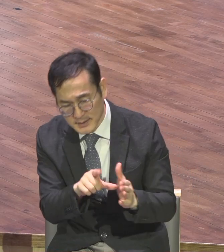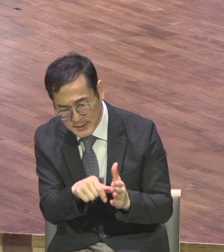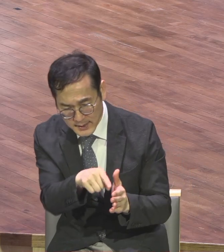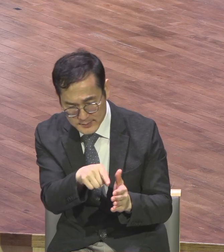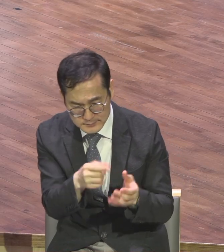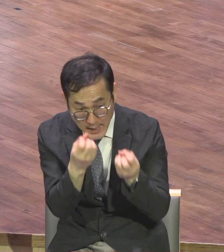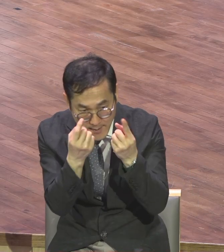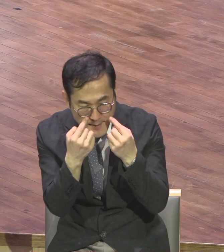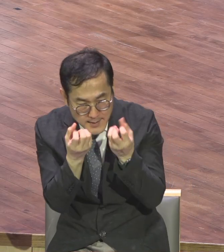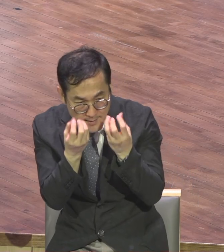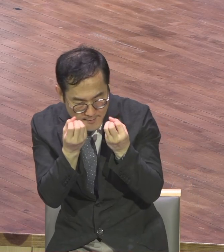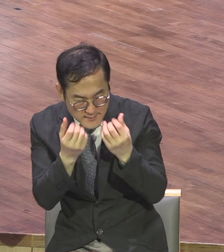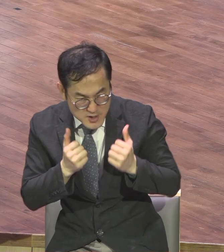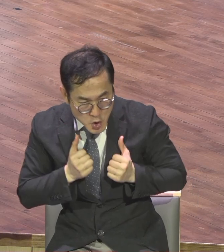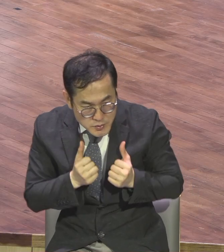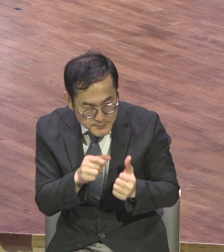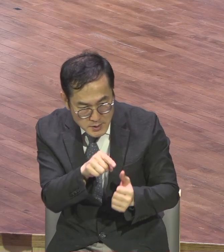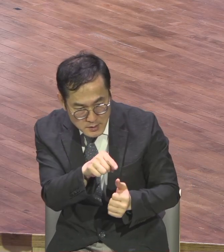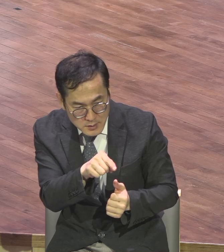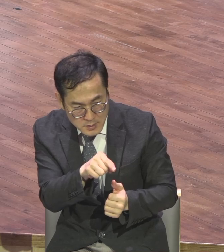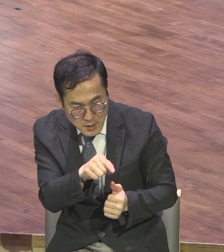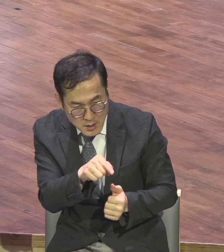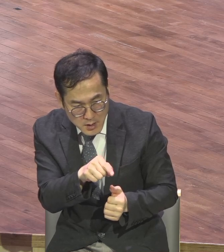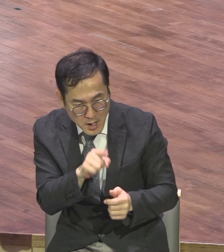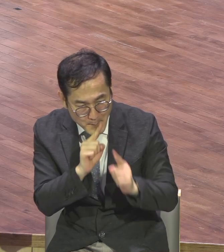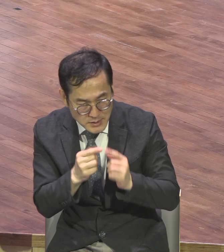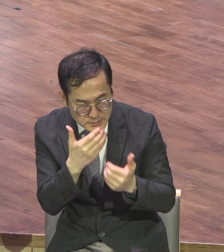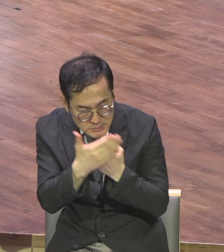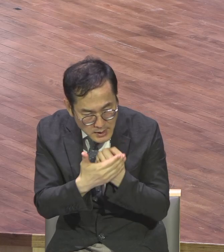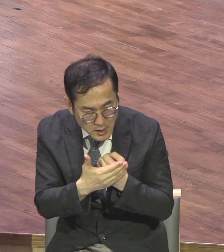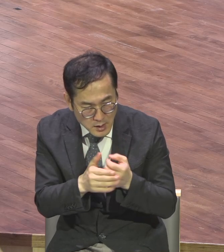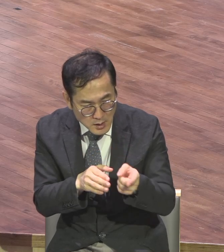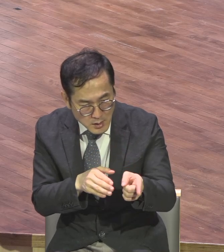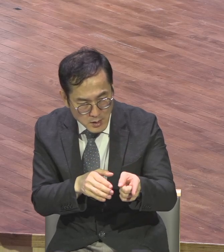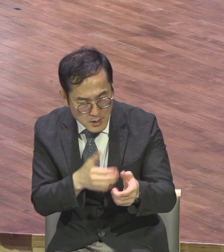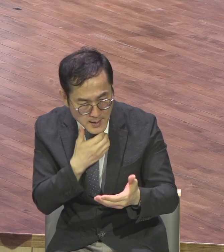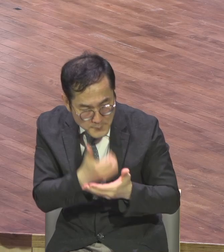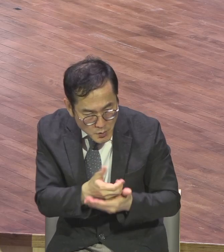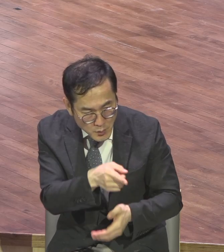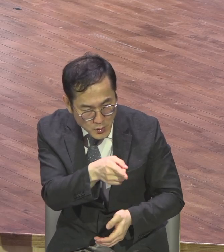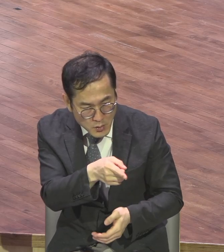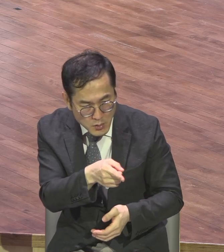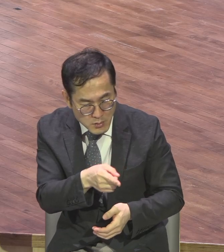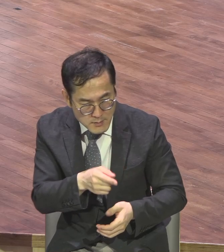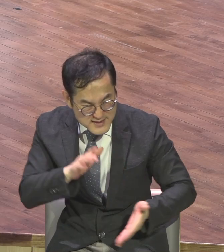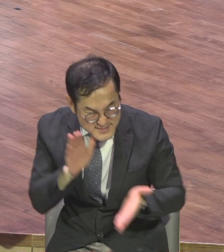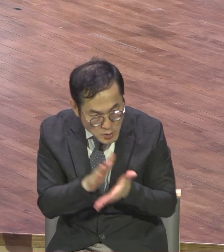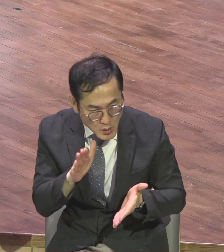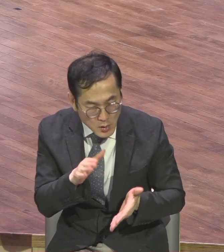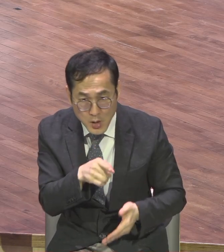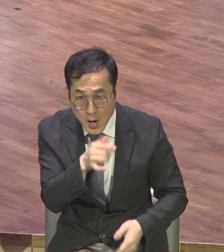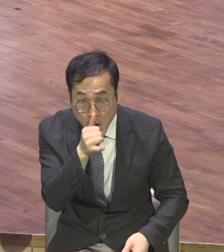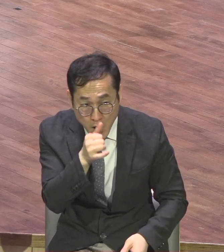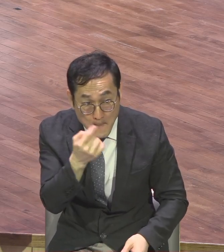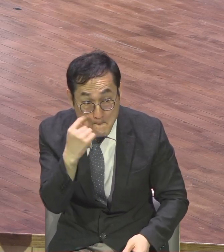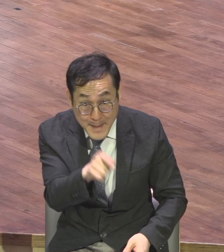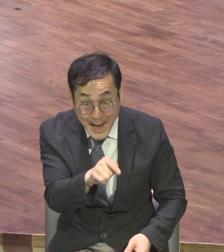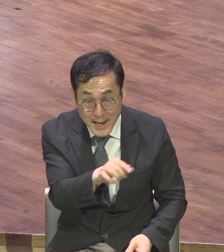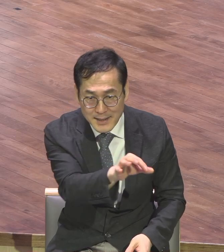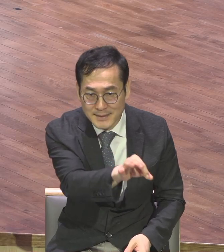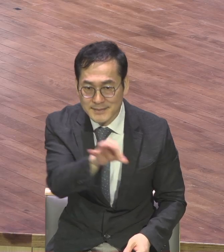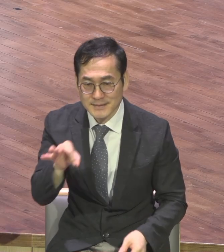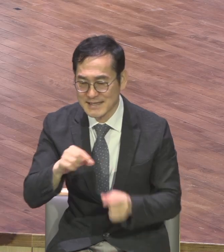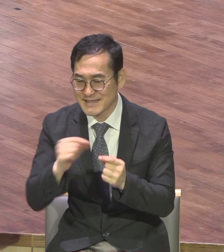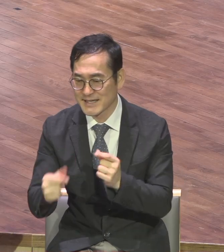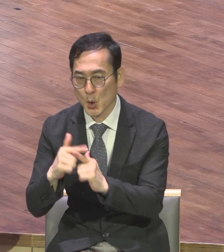달라, 가슴이 달라, 표현이 달라, 자세가 달라. 자, 말씀 운동 가운데 사명자를 발견을